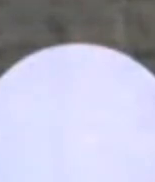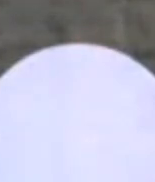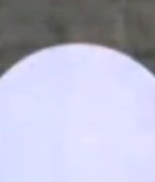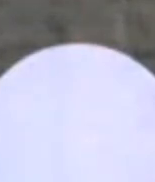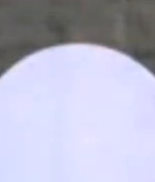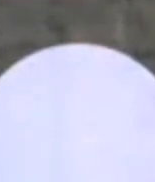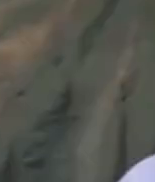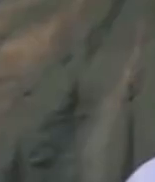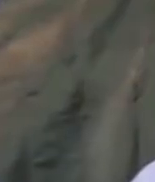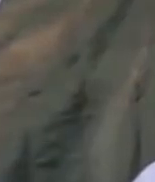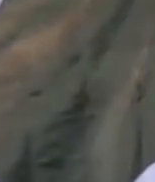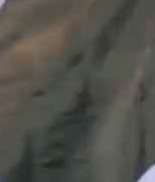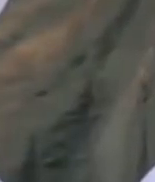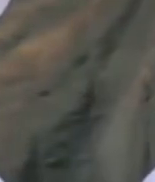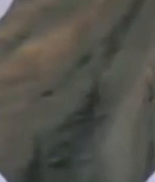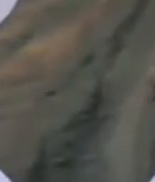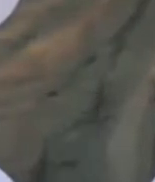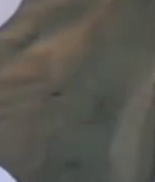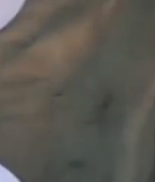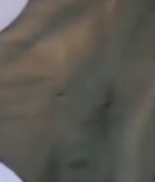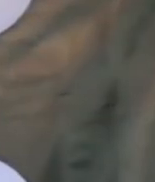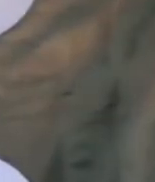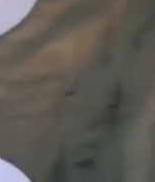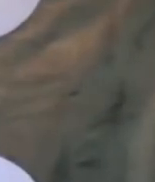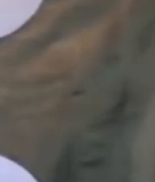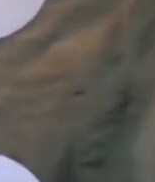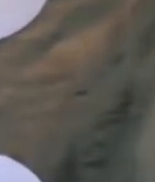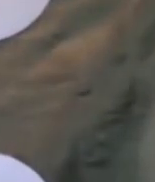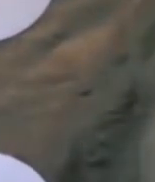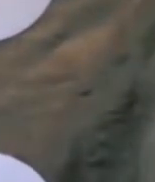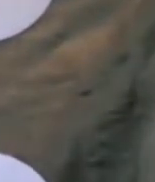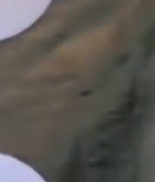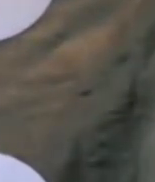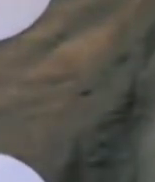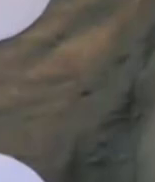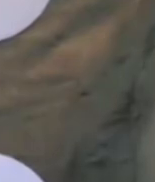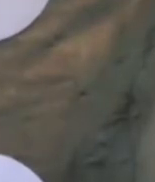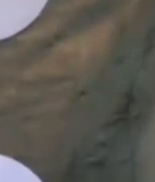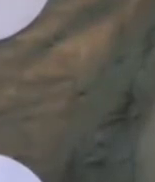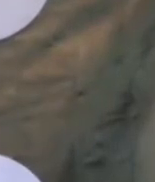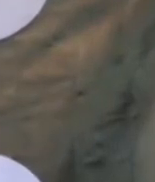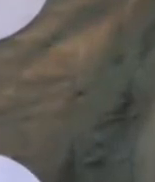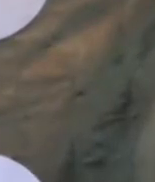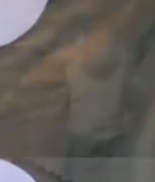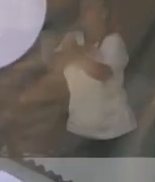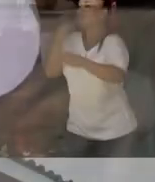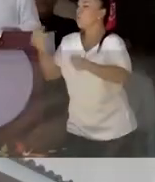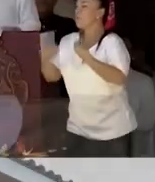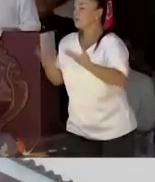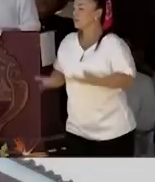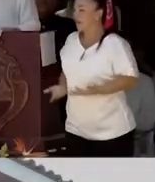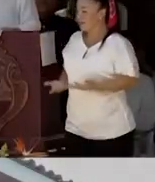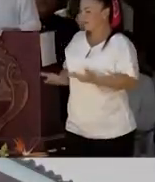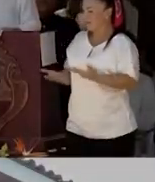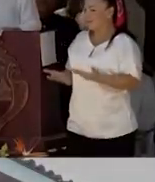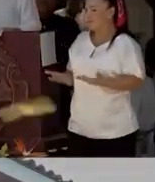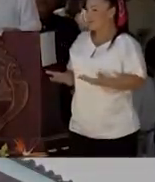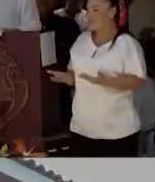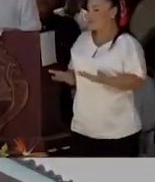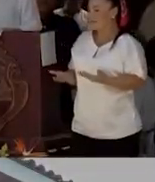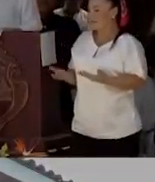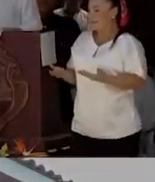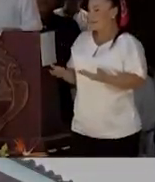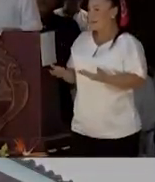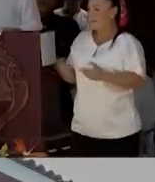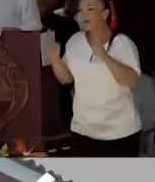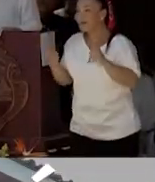para todos. Creemos en el trabajo articulado desde el sector privado y el gobierno. Desde el 8 de